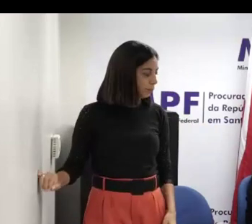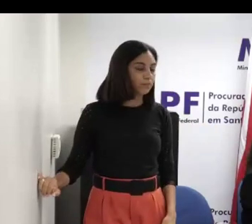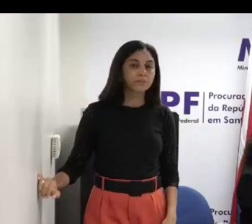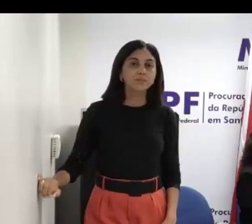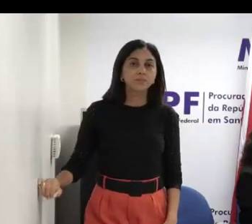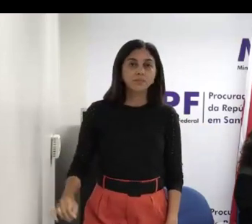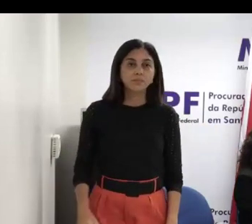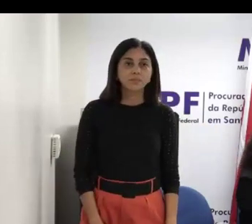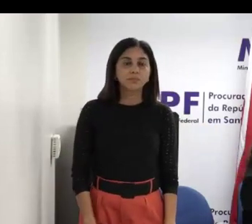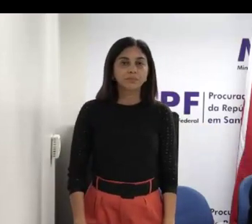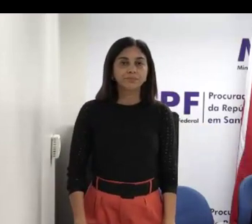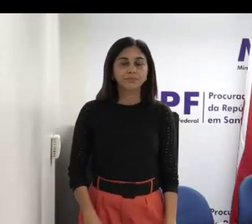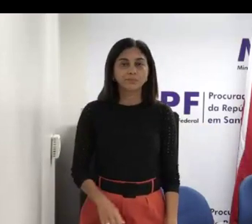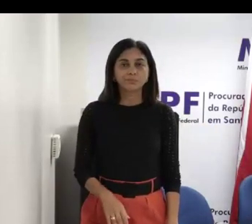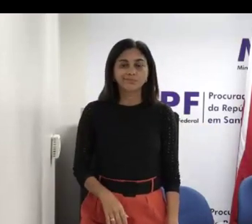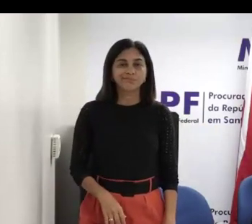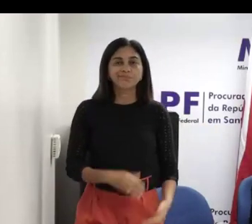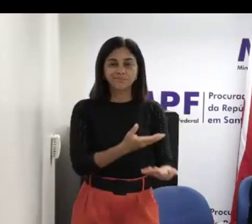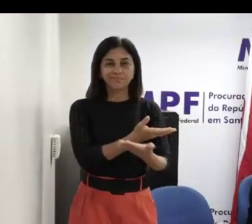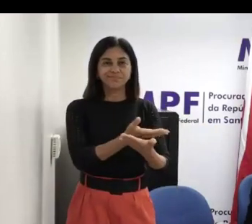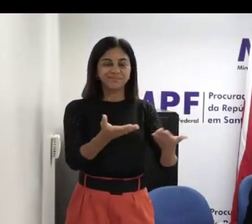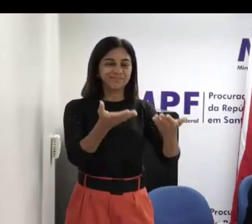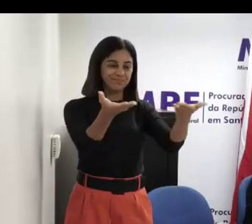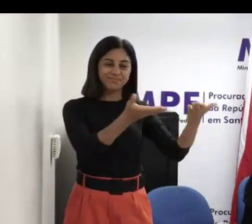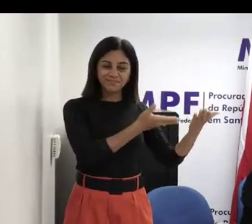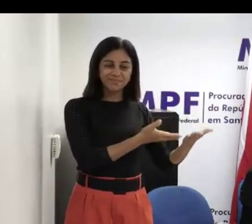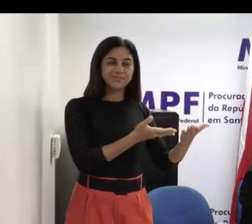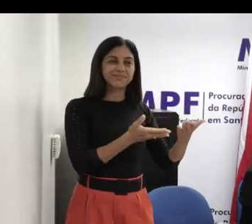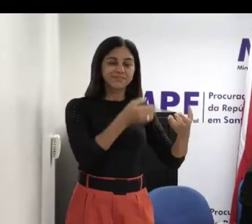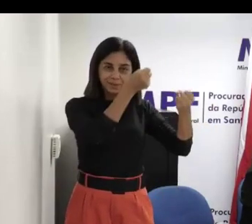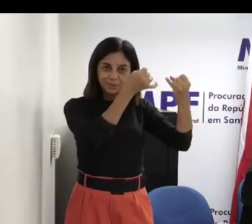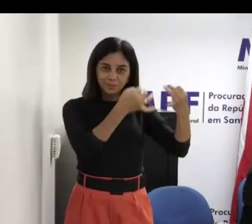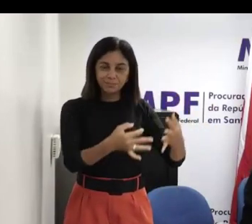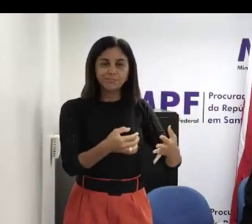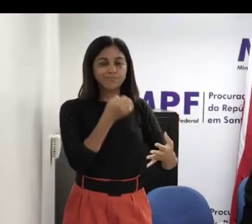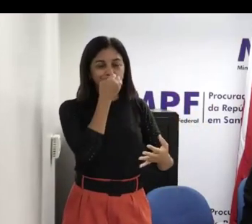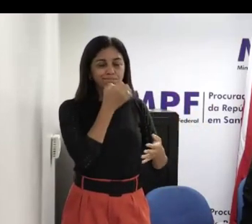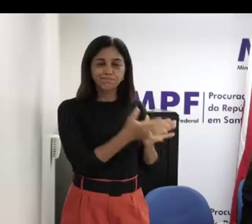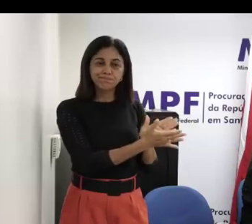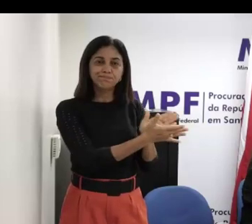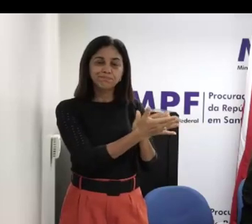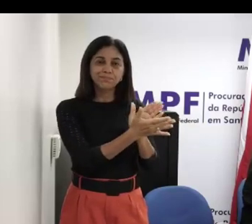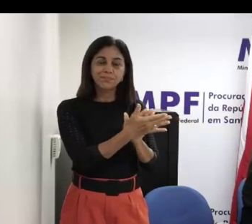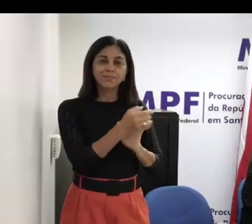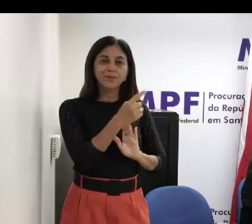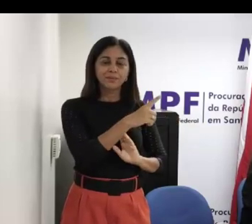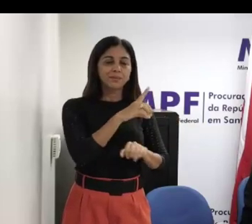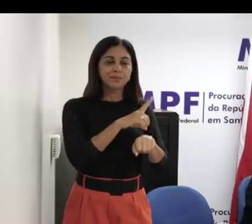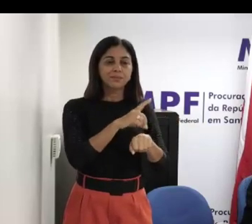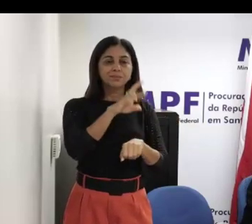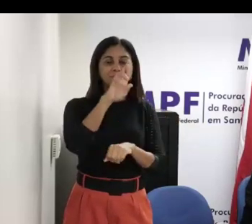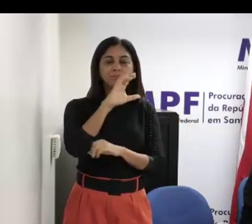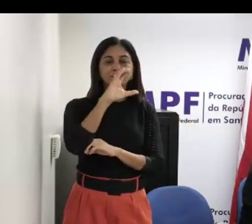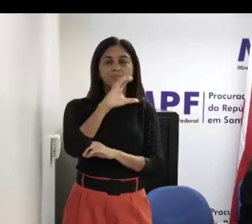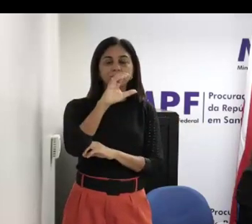eh Parabéns aos dois palestrantes sobretudo agora Dr Cláudio que foi o